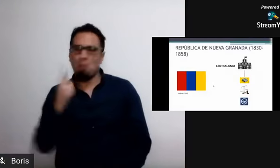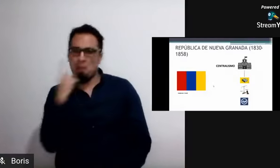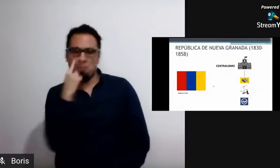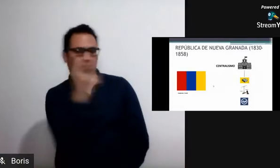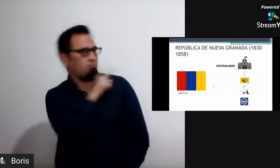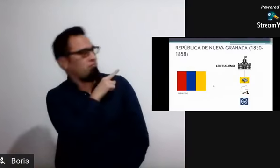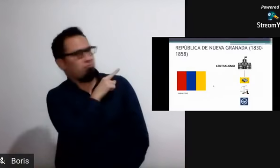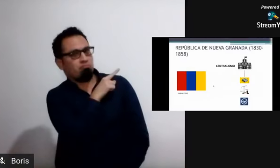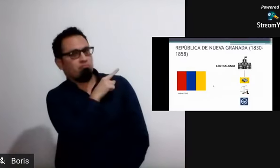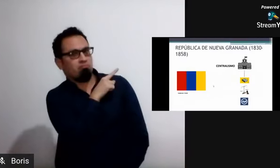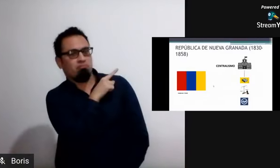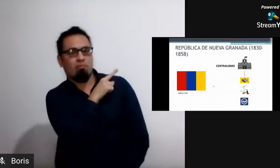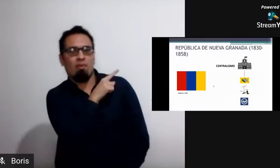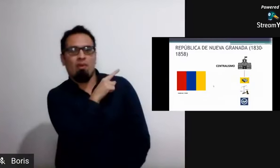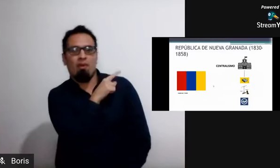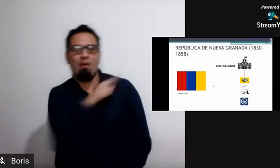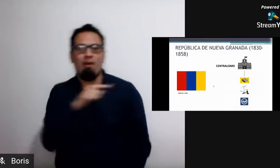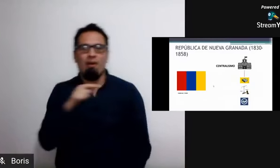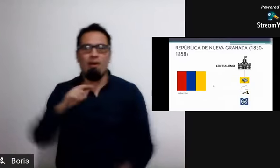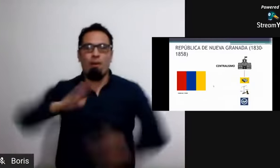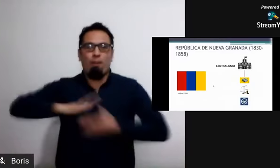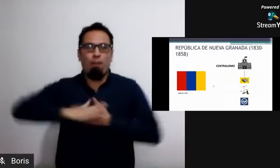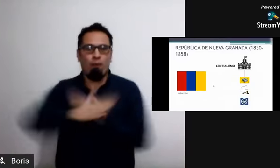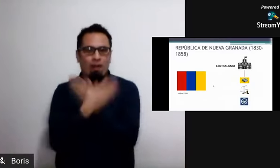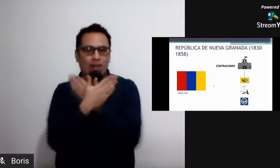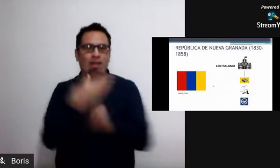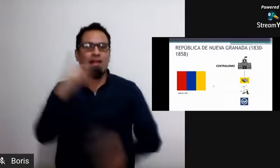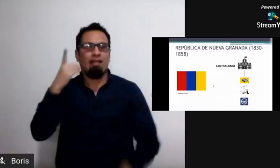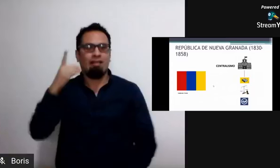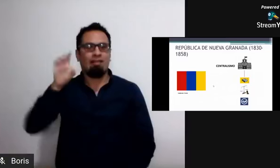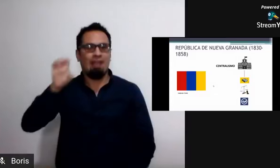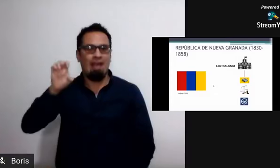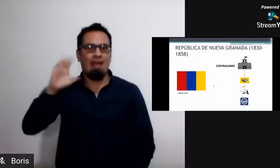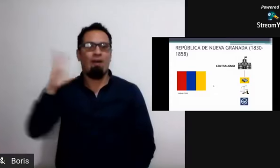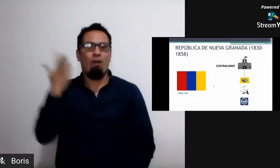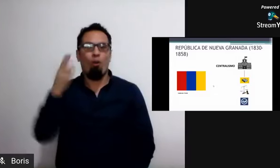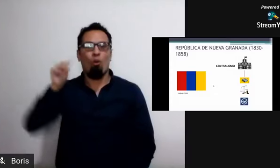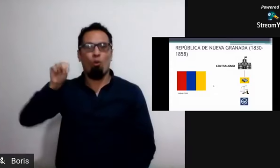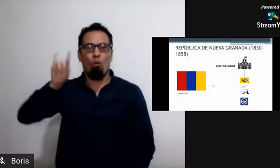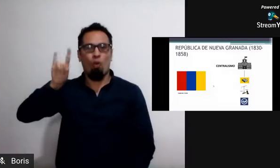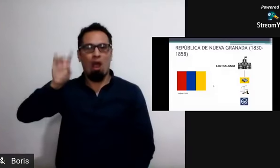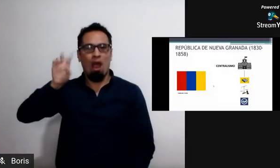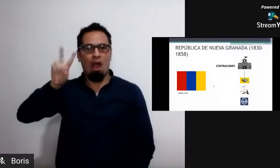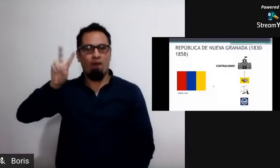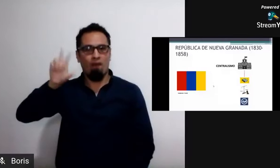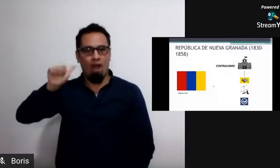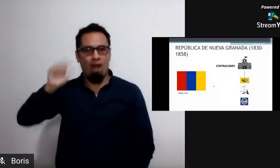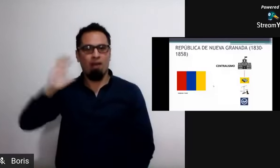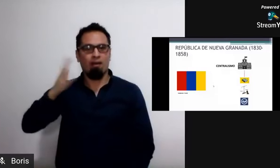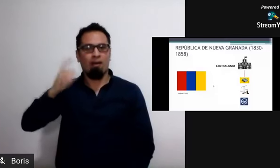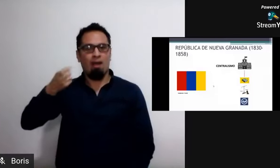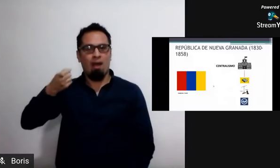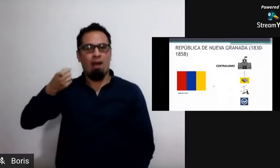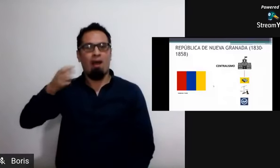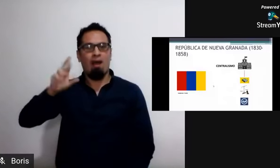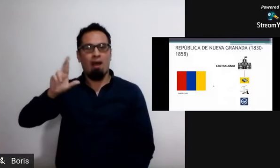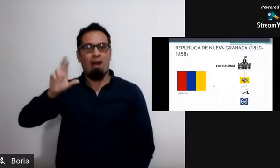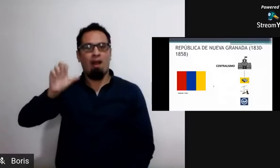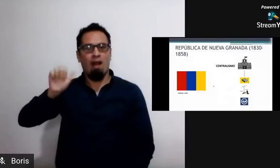No obstante, hasta ese momento a la región no se le llamaba como Colombia, sino que se le llamaba como la República de